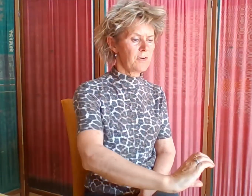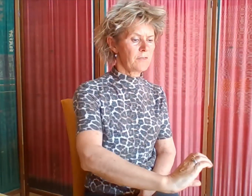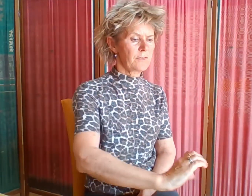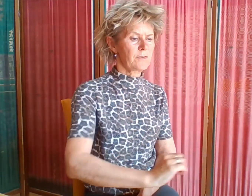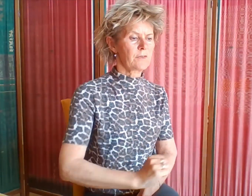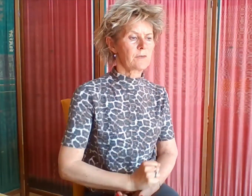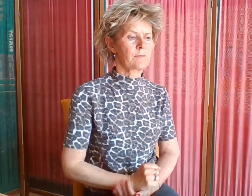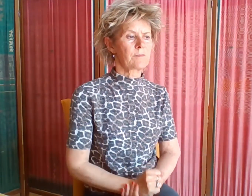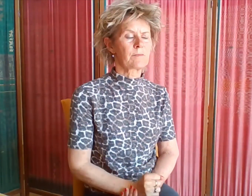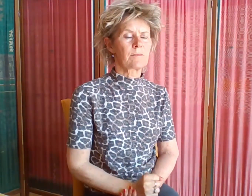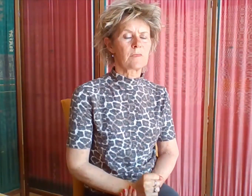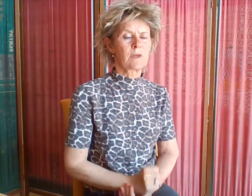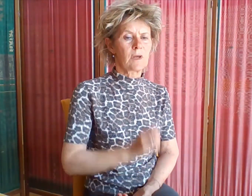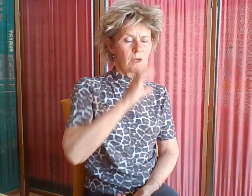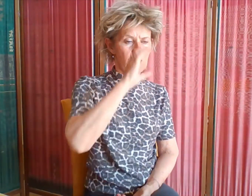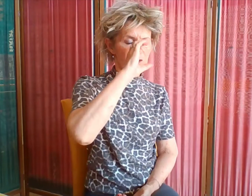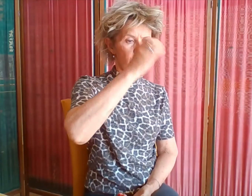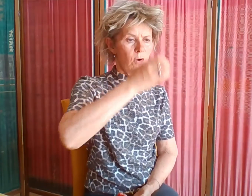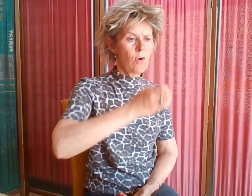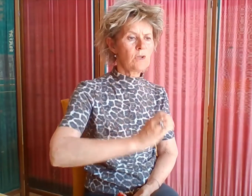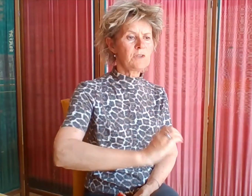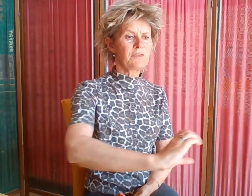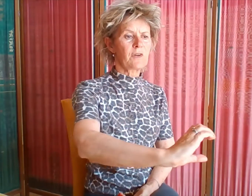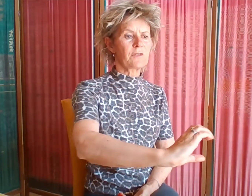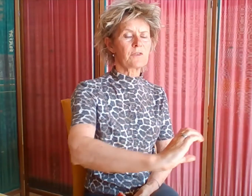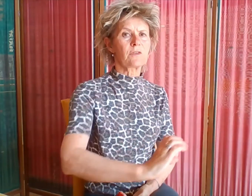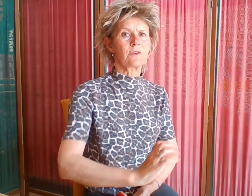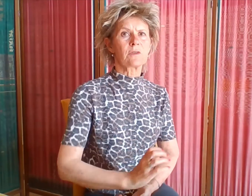olifant. De olifant.